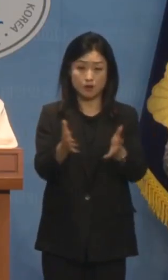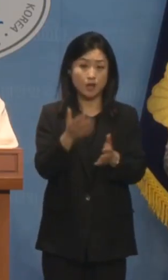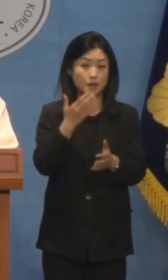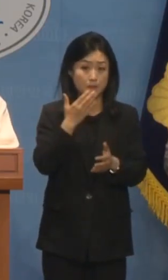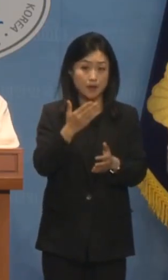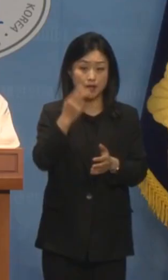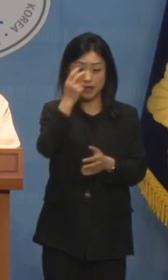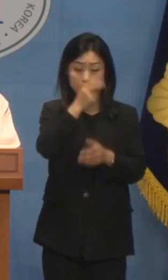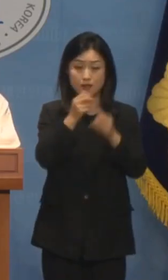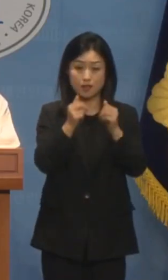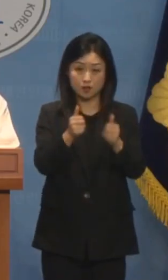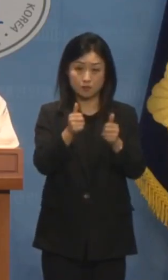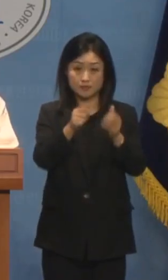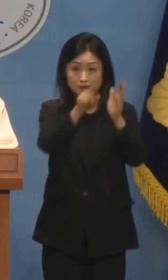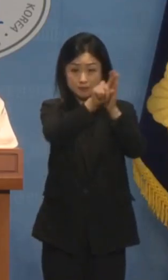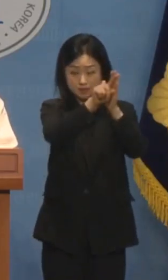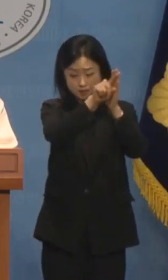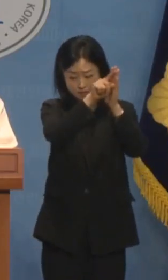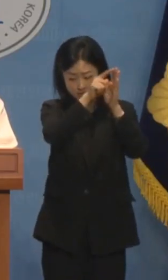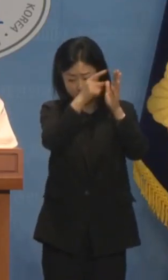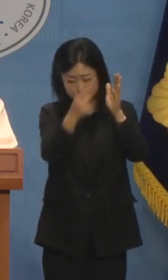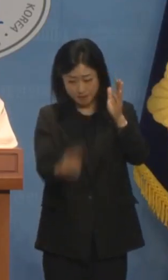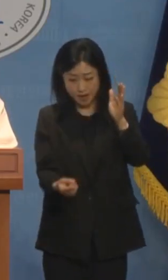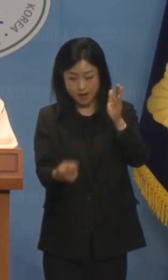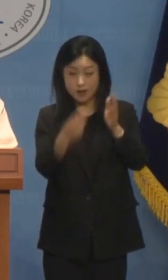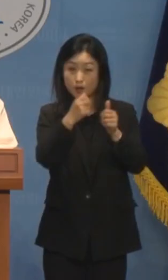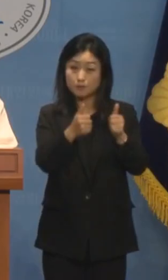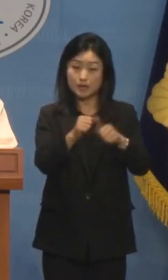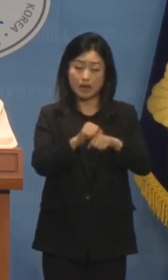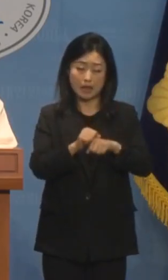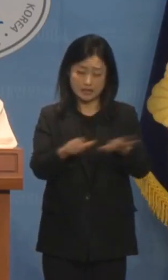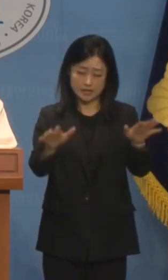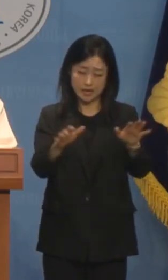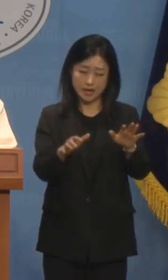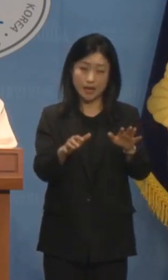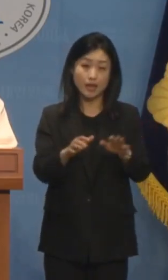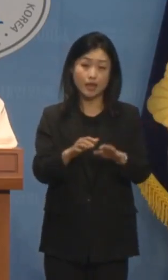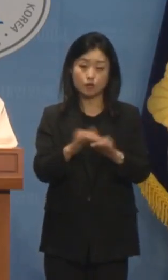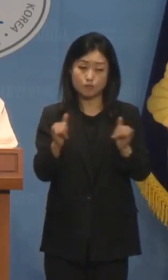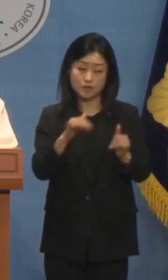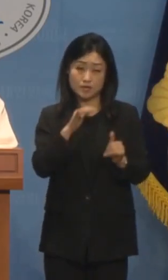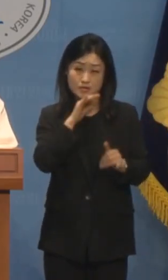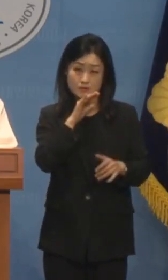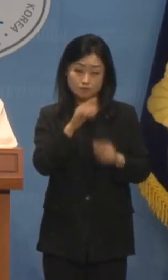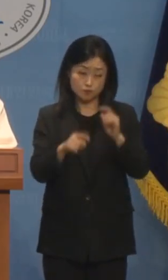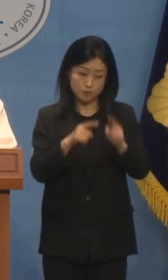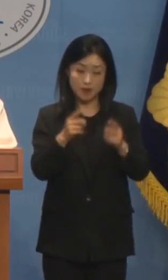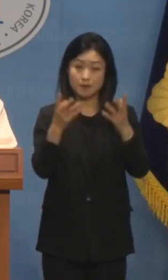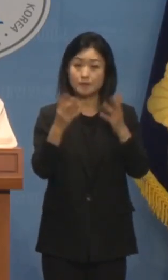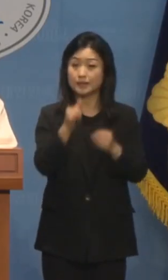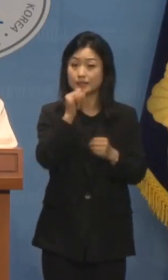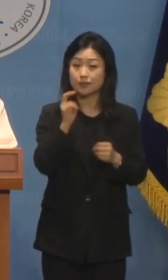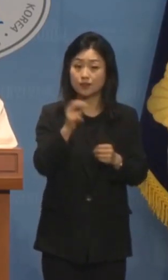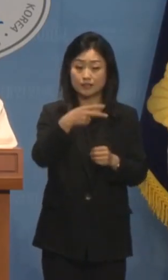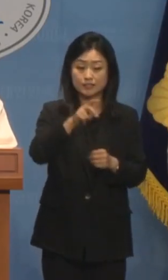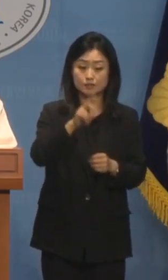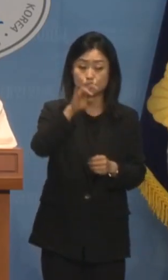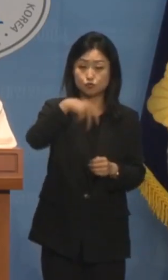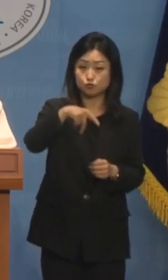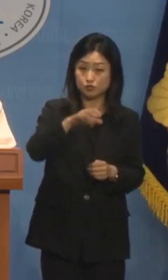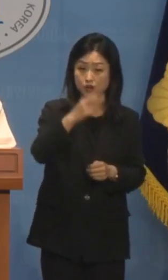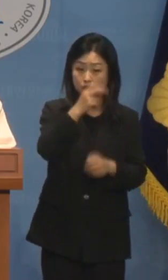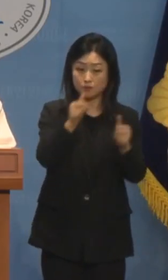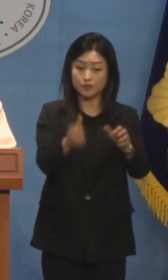검찰의 위상이 땅바닥으로 떨어져 검찰 해체 여론이 비등해질 것이다. 심우정 검찰총장은 취임 즉시